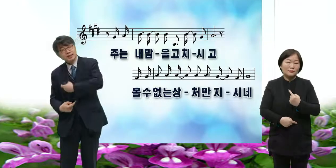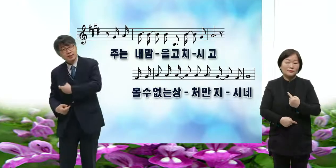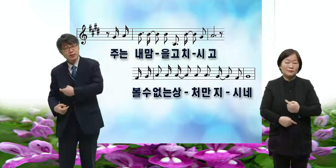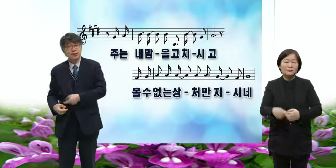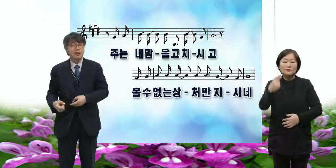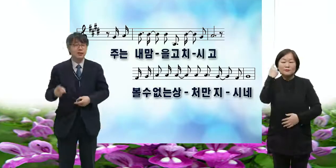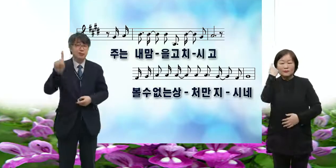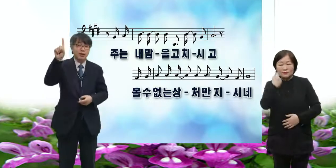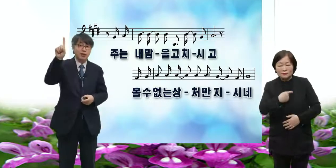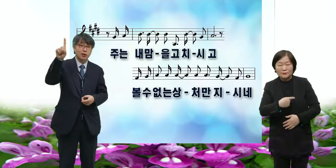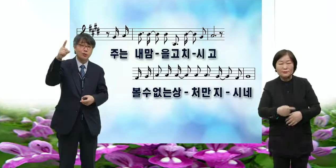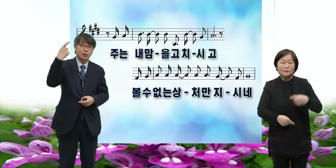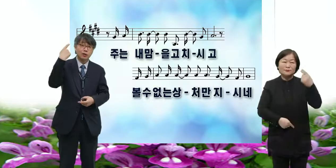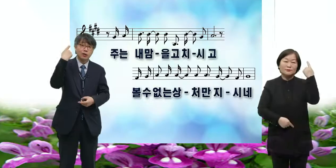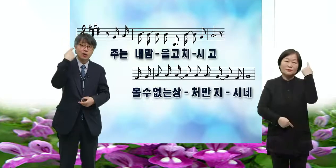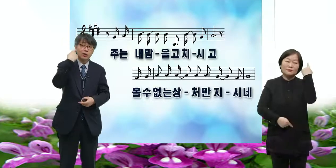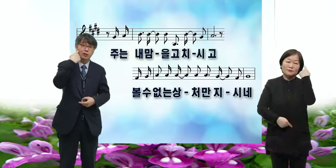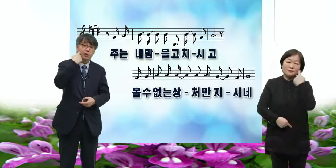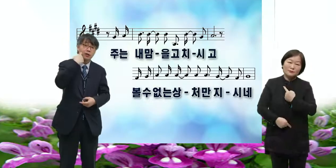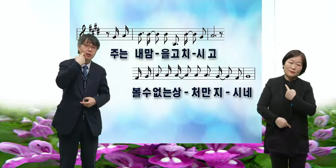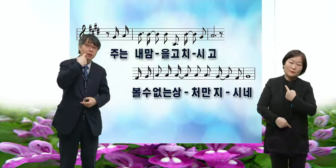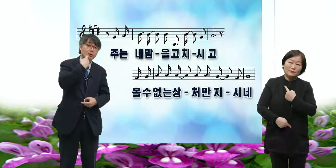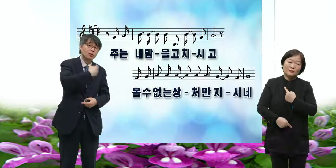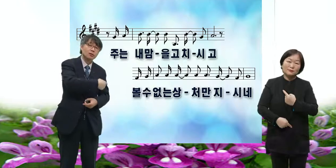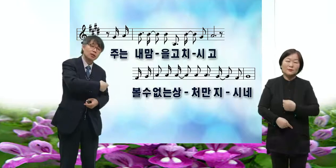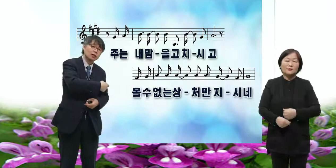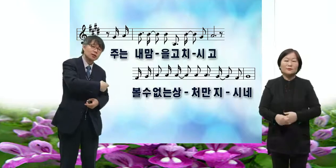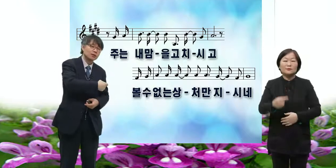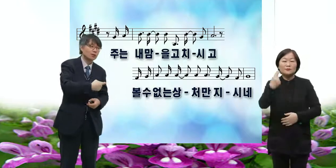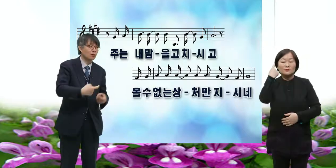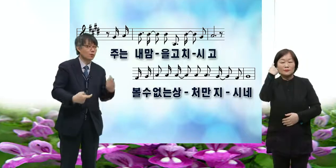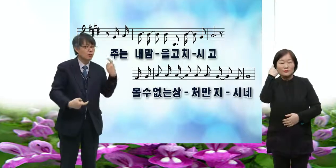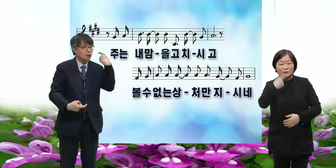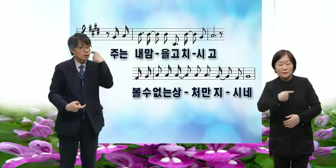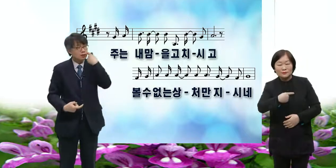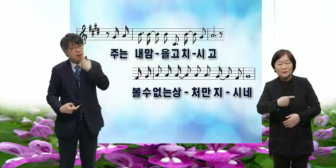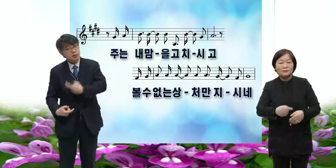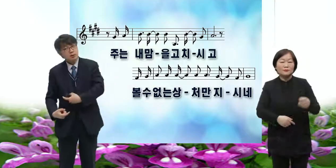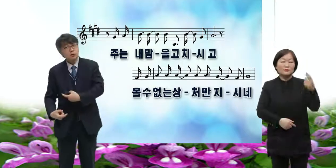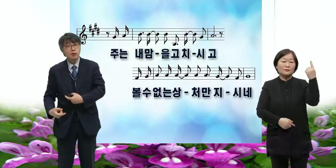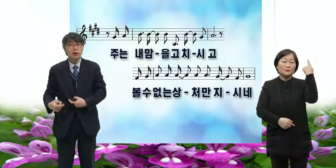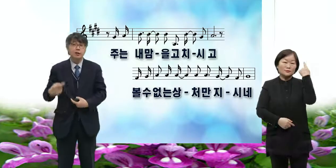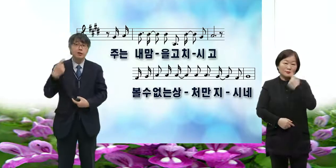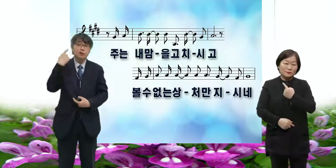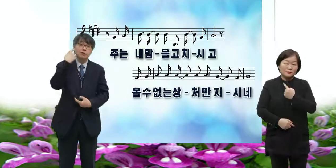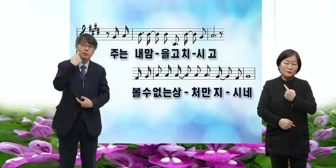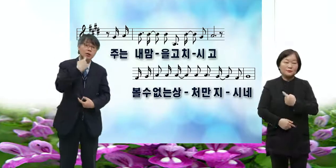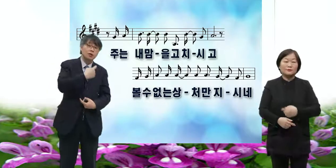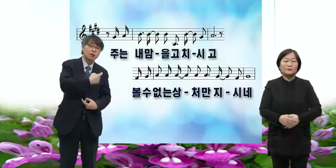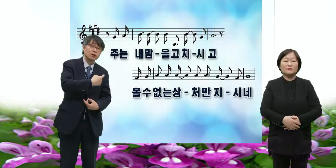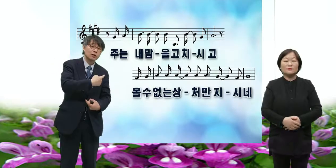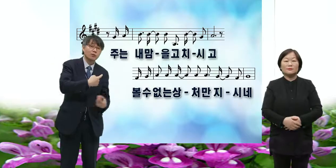착 지키고 이렇게 하는 겁니다. 자, 이렇게 손가락을 이렇게 싹 스치고 이렇게 지금 여기 뭐가